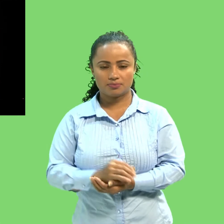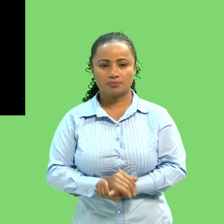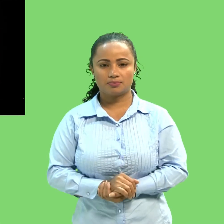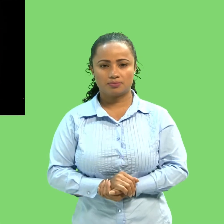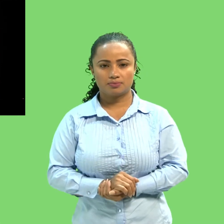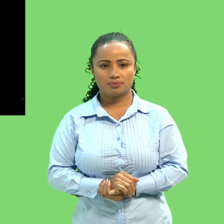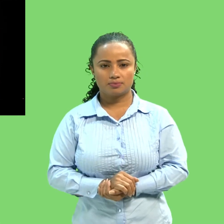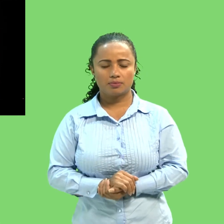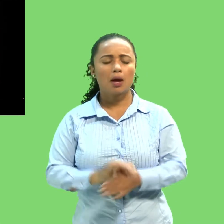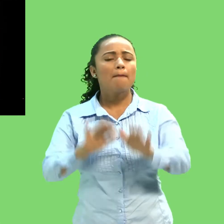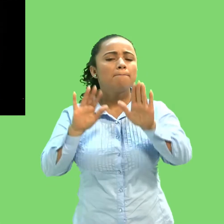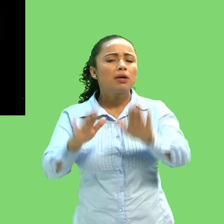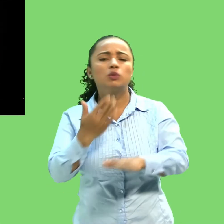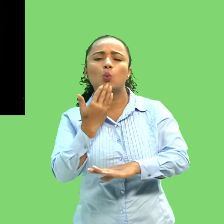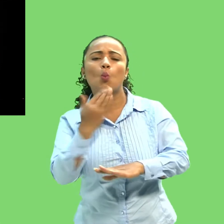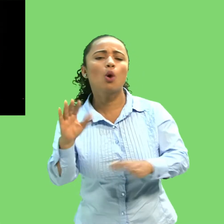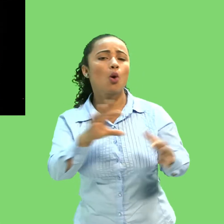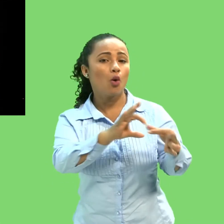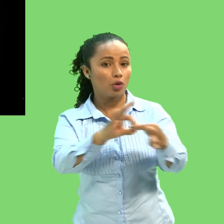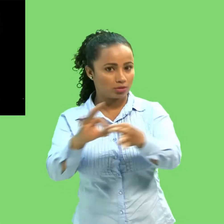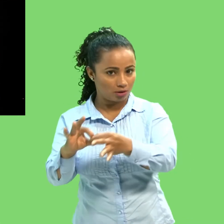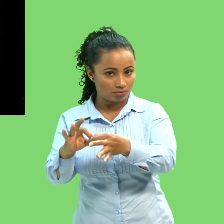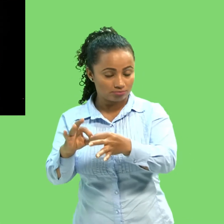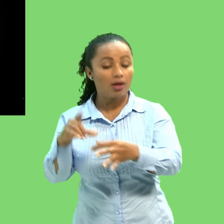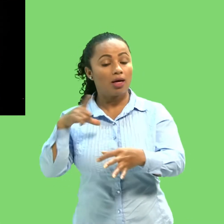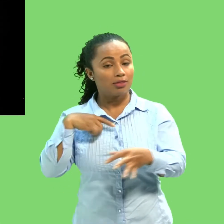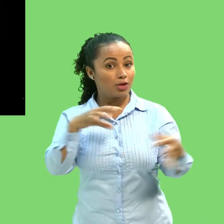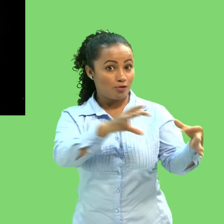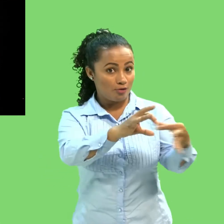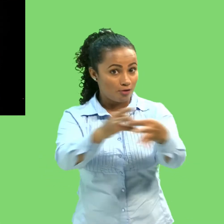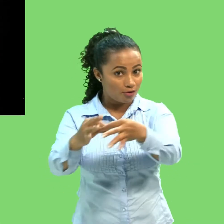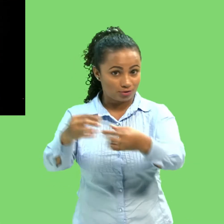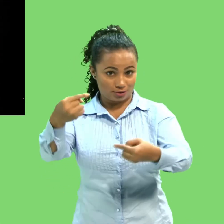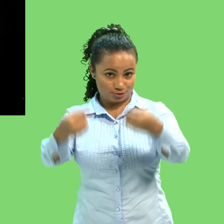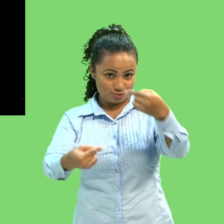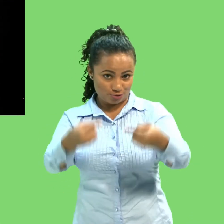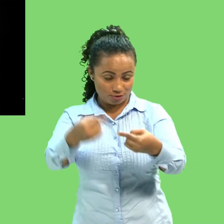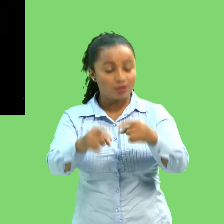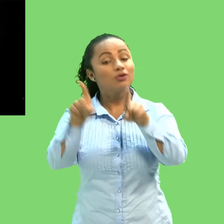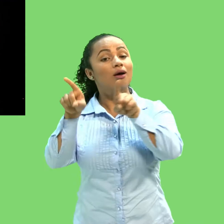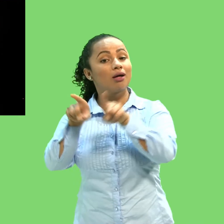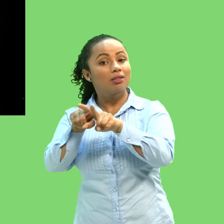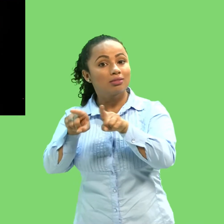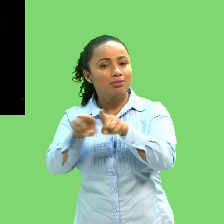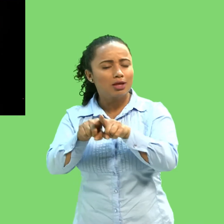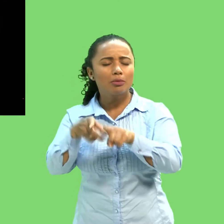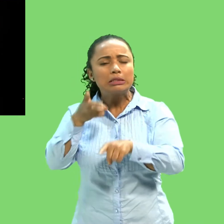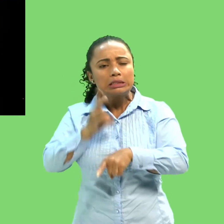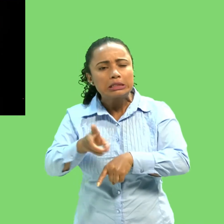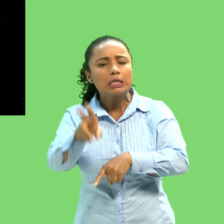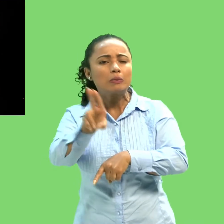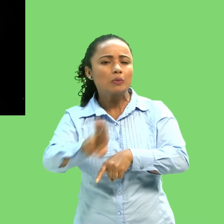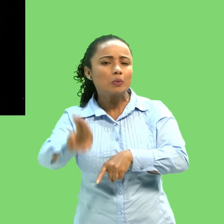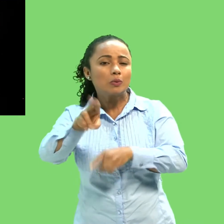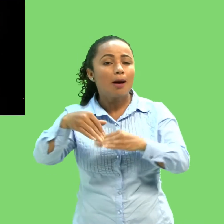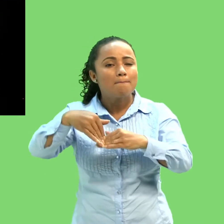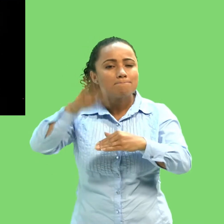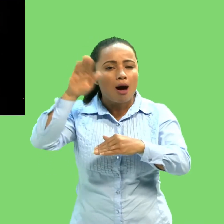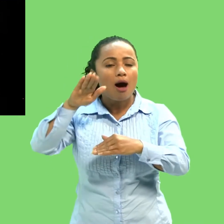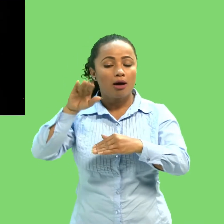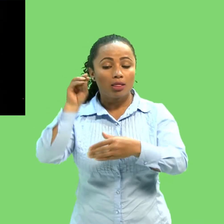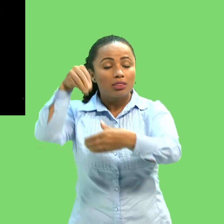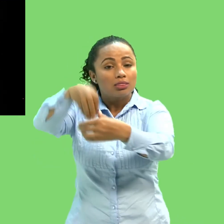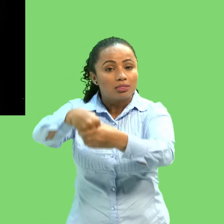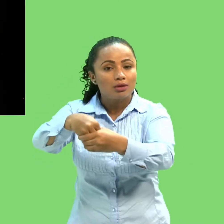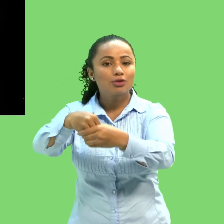Quais seriam esses contextos? O contexto político, por exemplo, e também frequentemente é estudado no